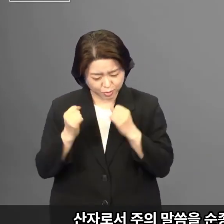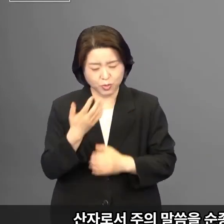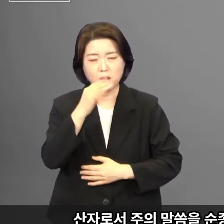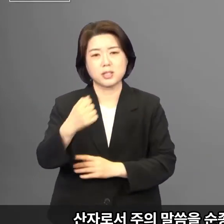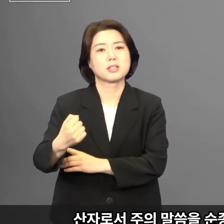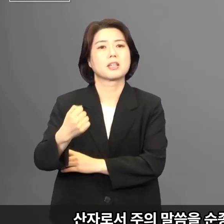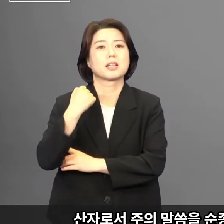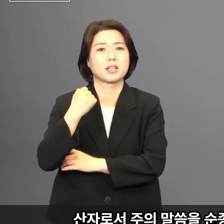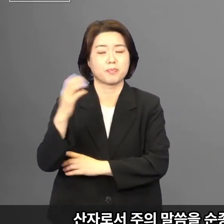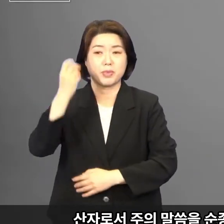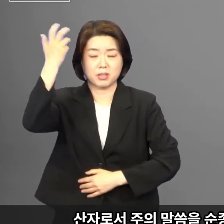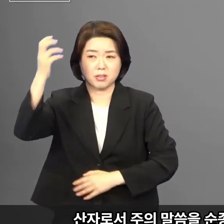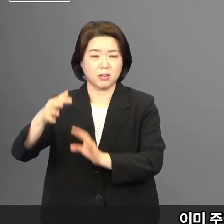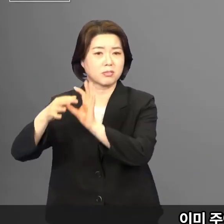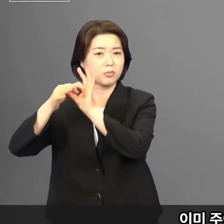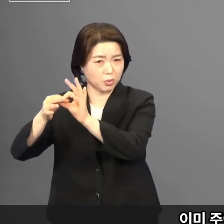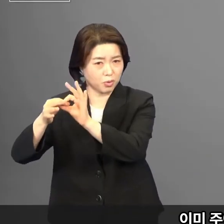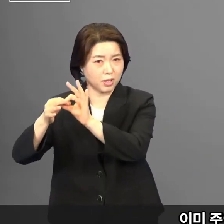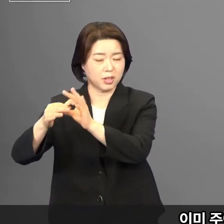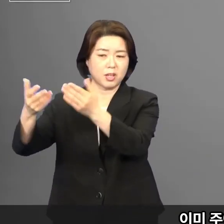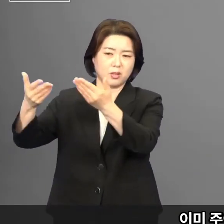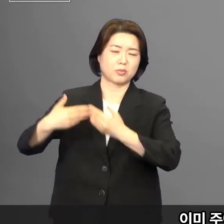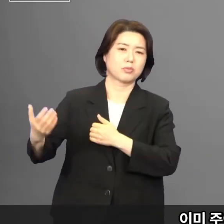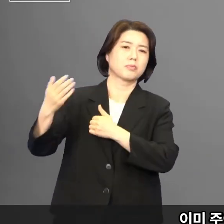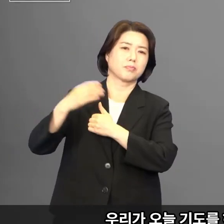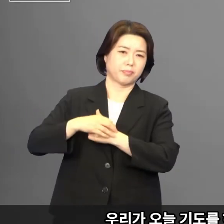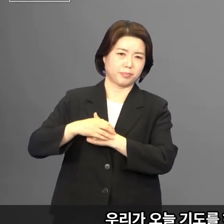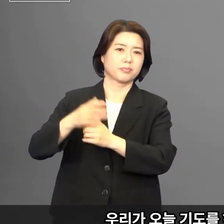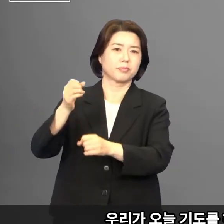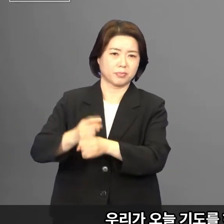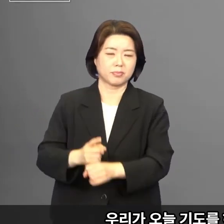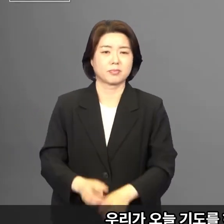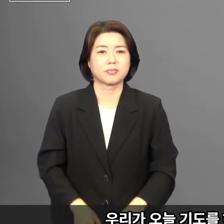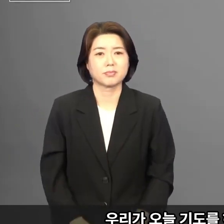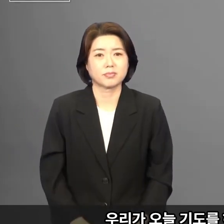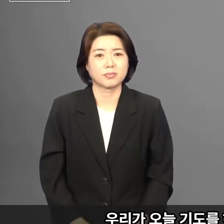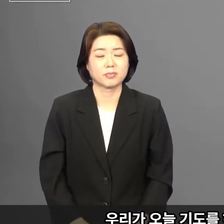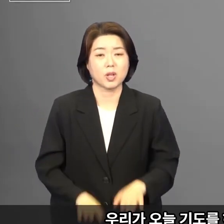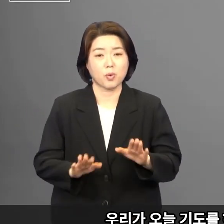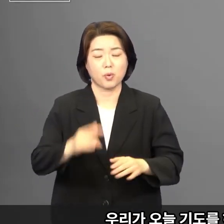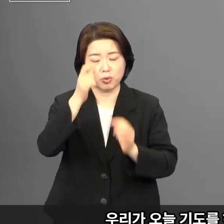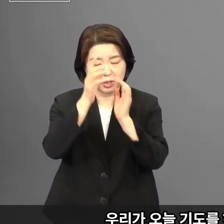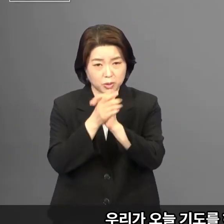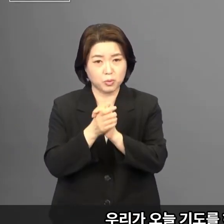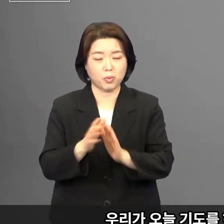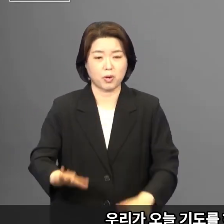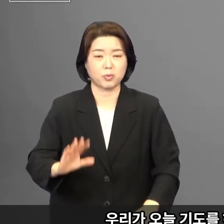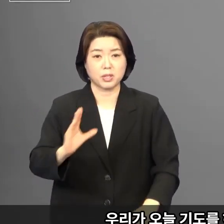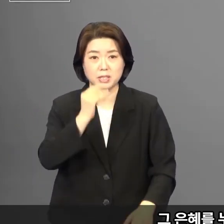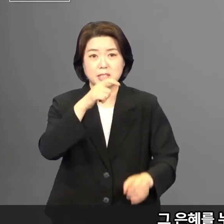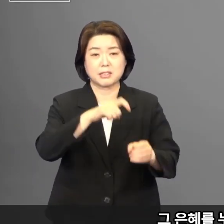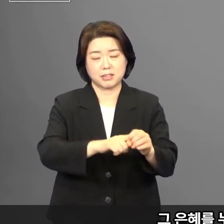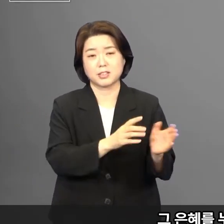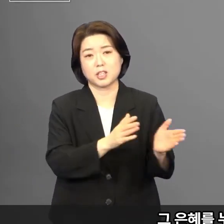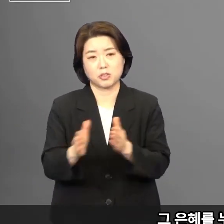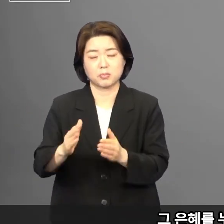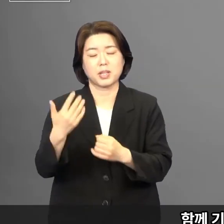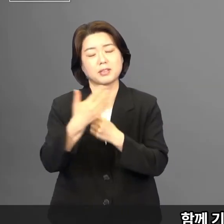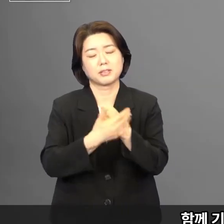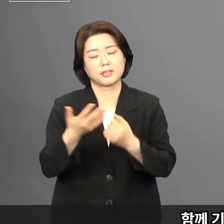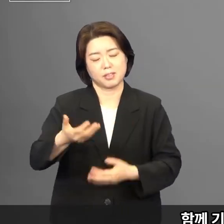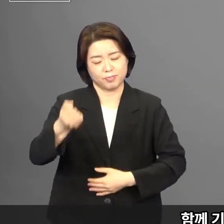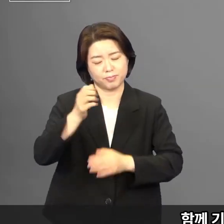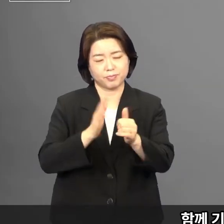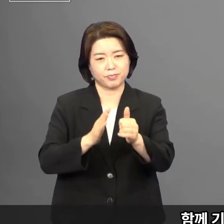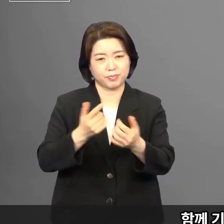힘이 성령을 통해서 이미 주어진 것입니다. 우리가 오늘 기도를 하며 우리 성찬을 준비하며 그 은혜를 누리기를 원합니다.